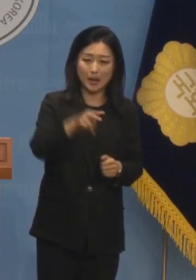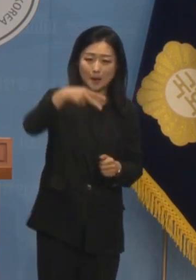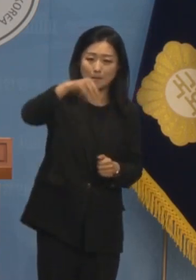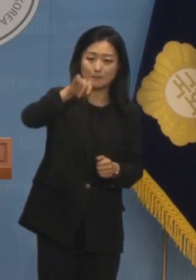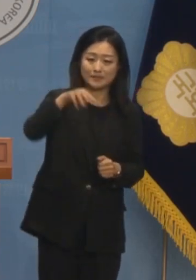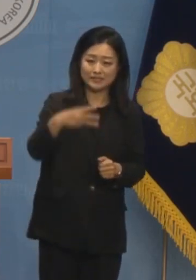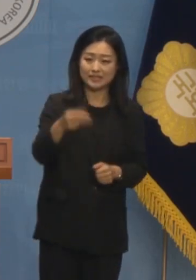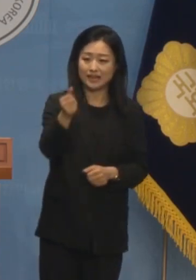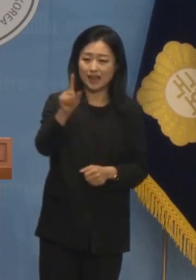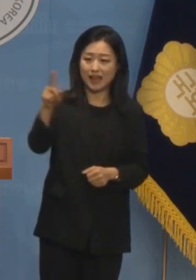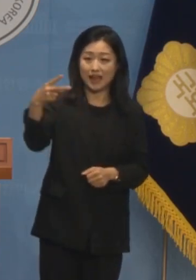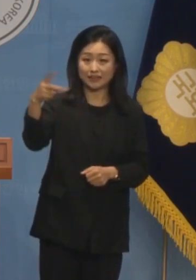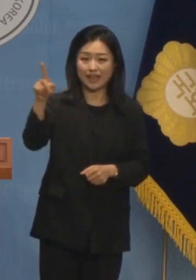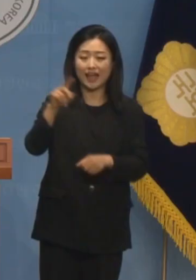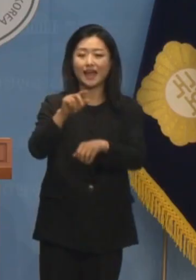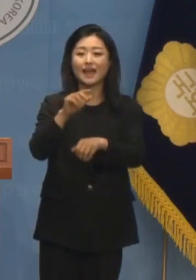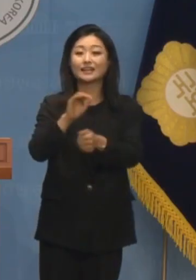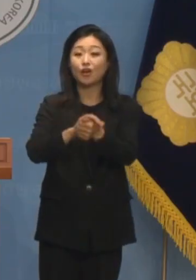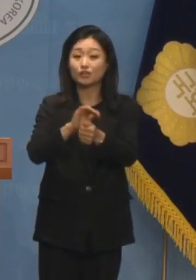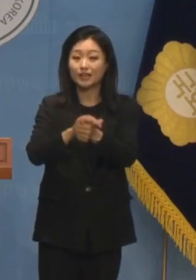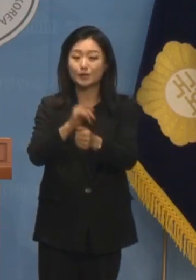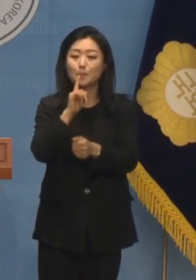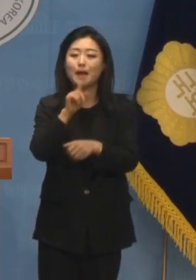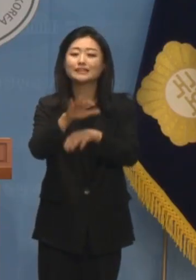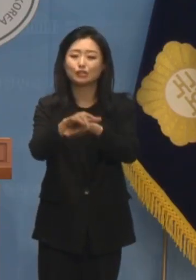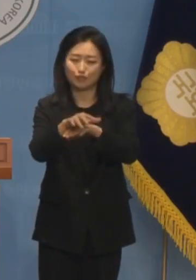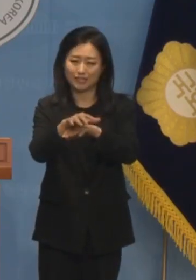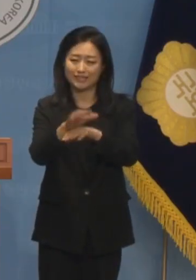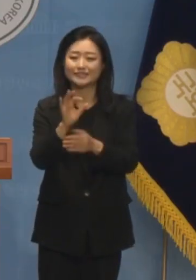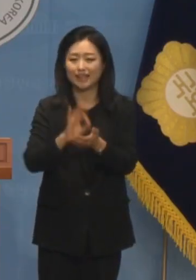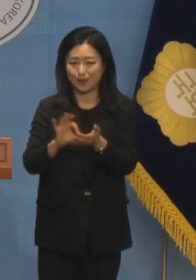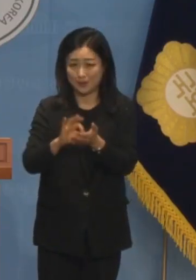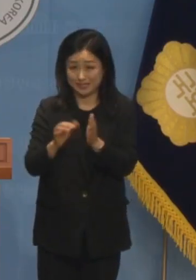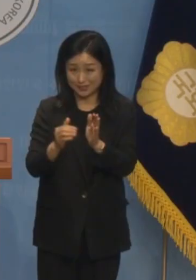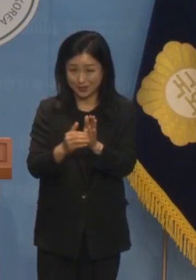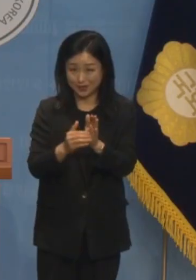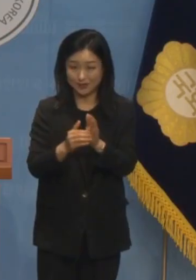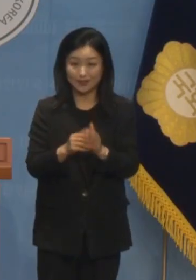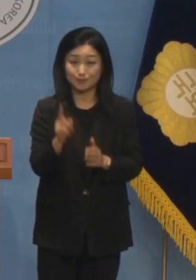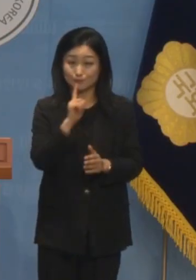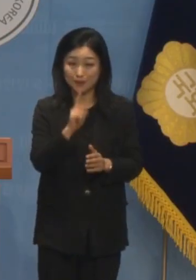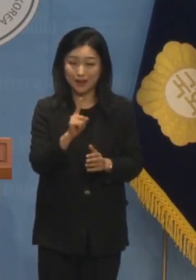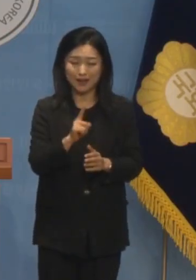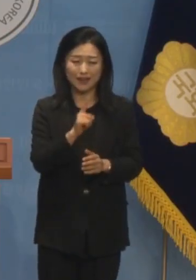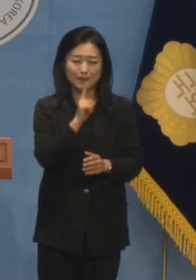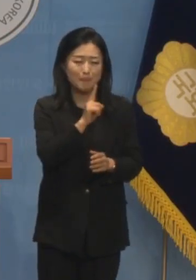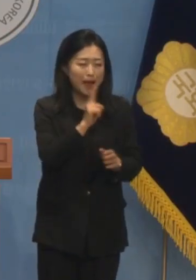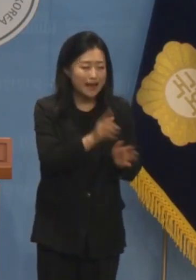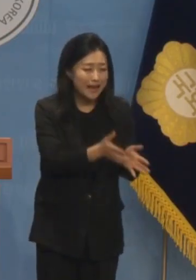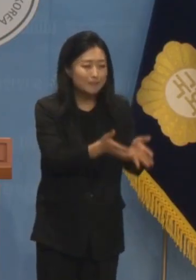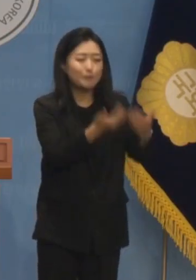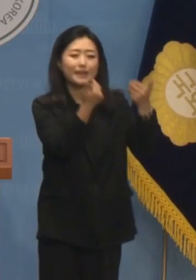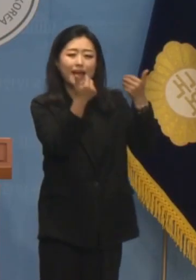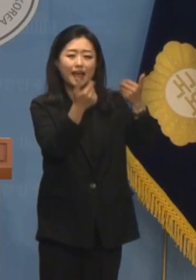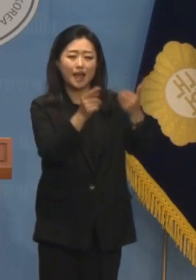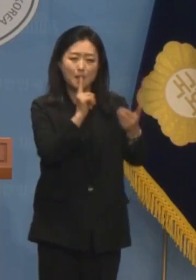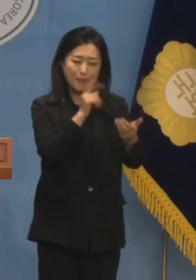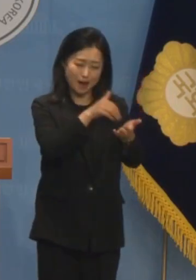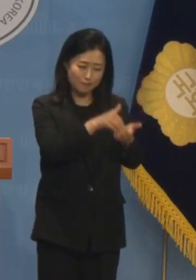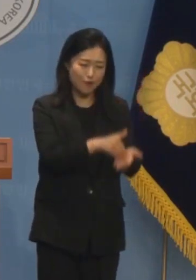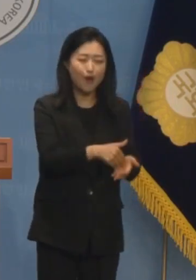얍실하다라는 경상도 말로 평가한 적이 있습니다. 진중하지 못하고 가볍다라는